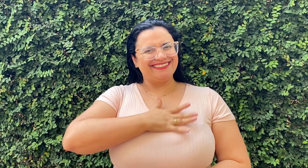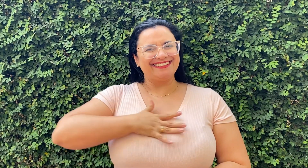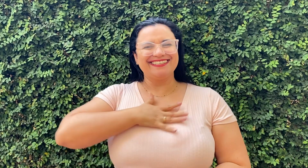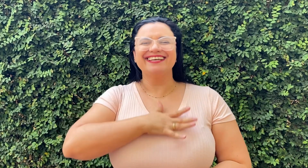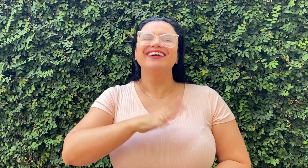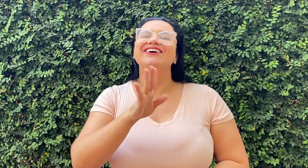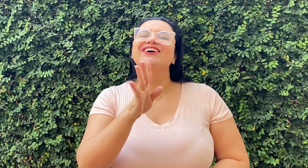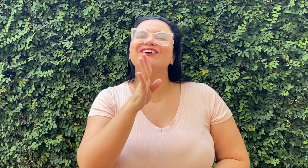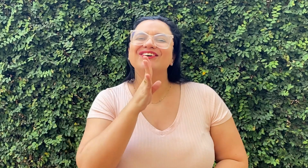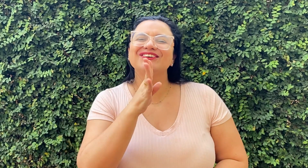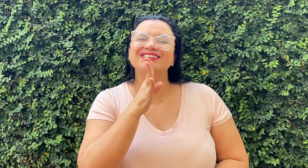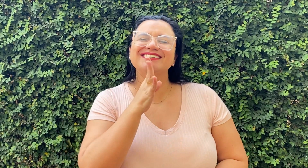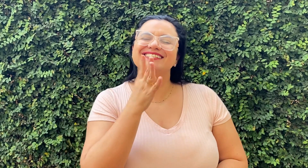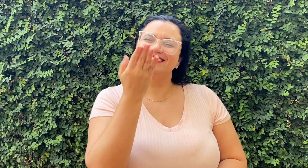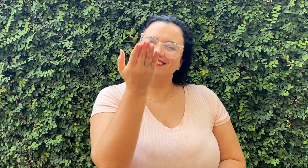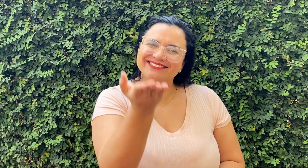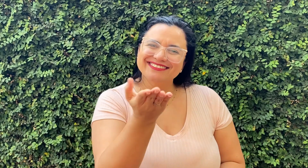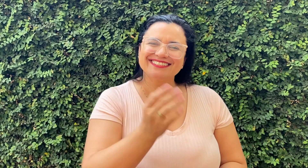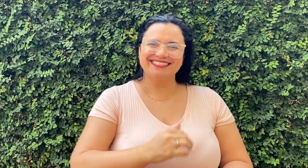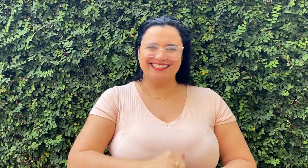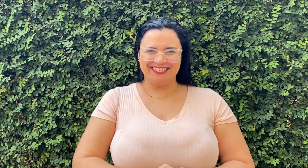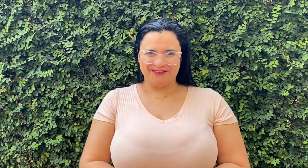Prazer conhecer você.